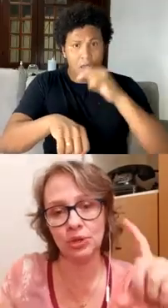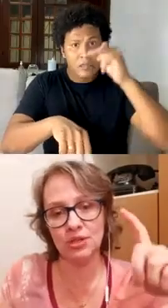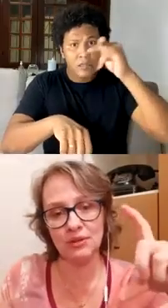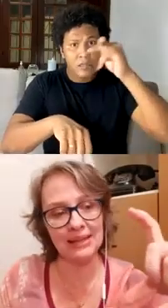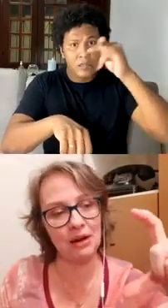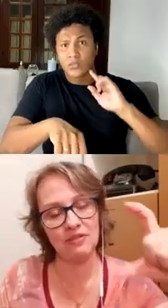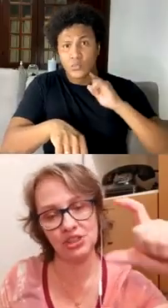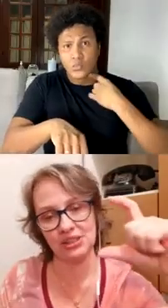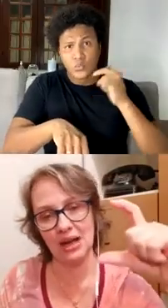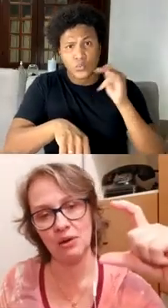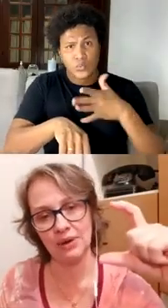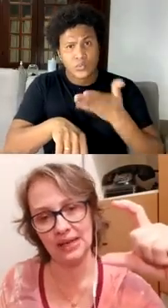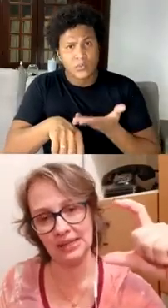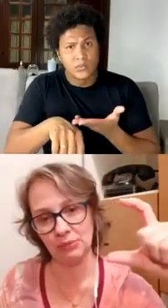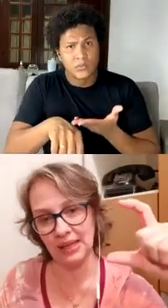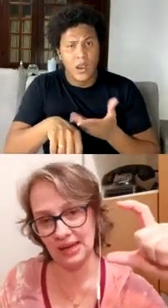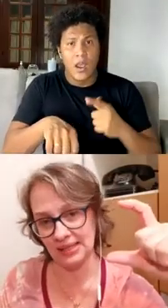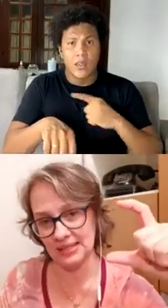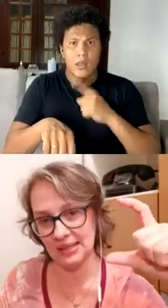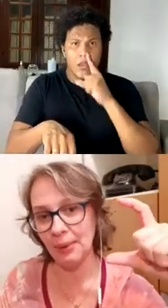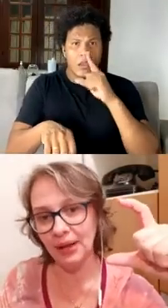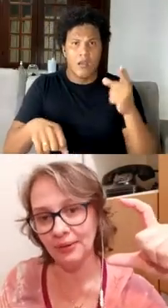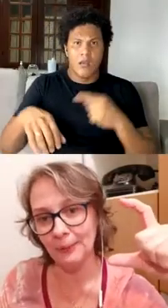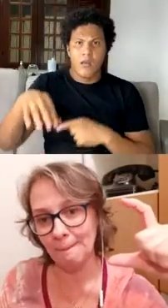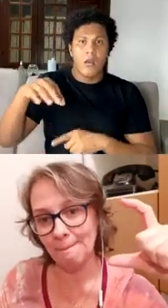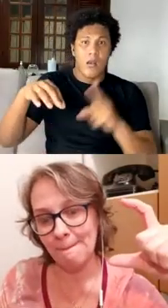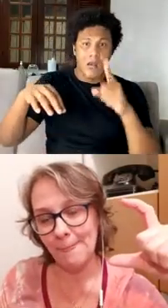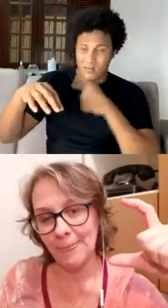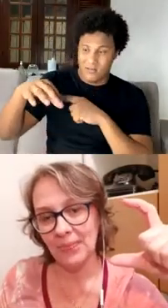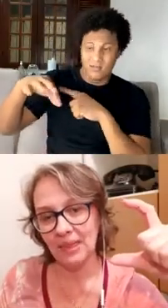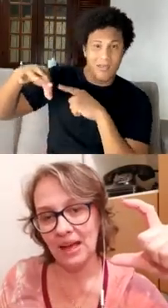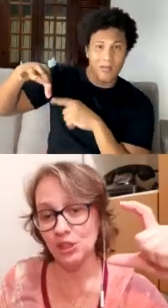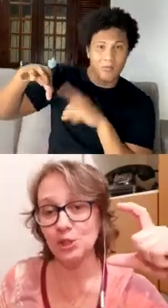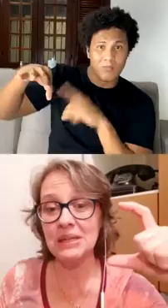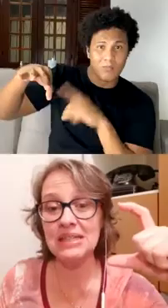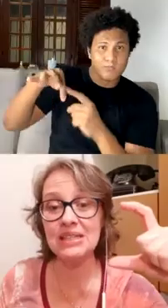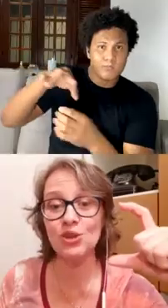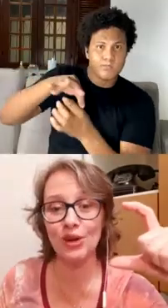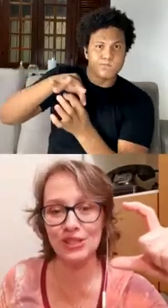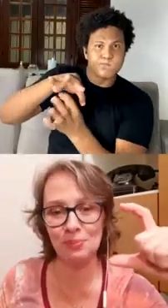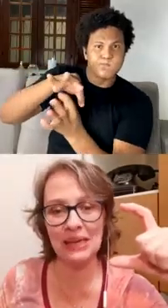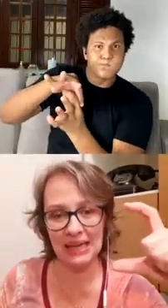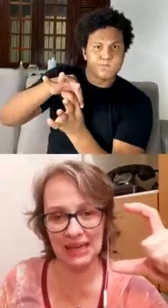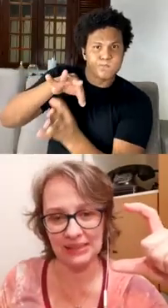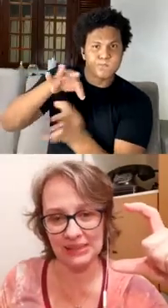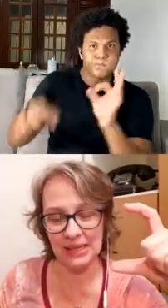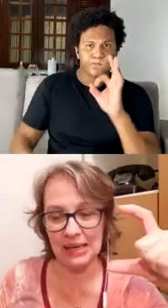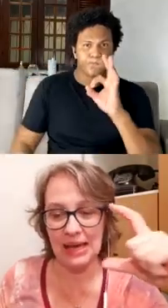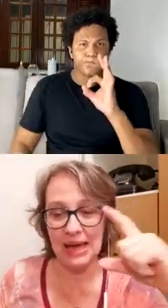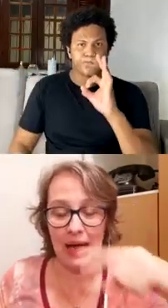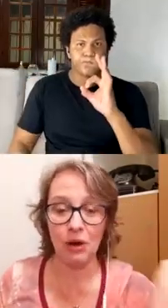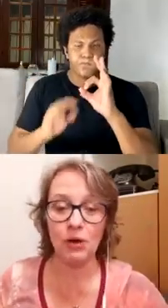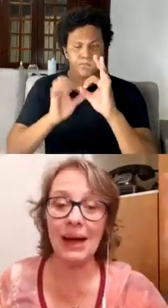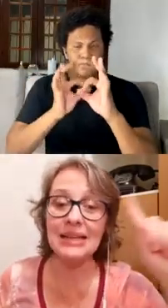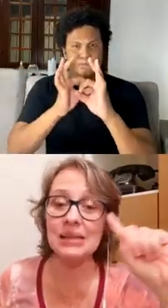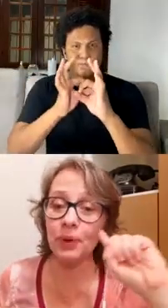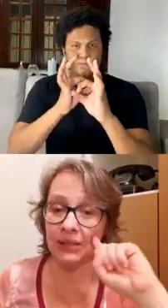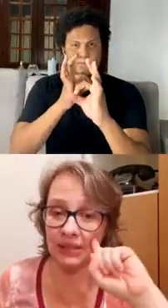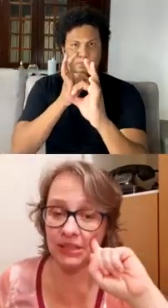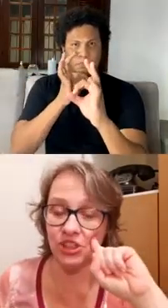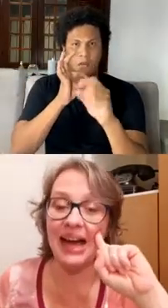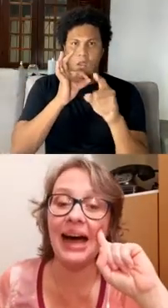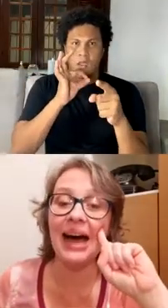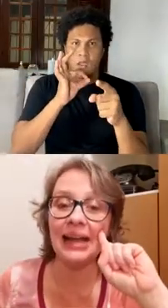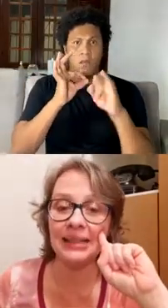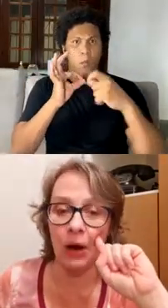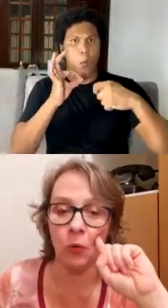O nosso canal vaginal, ele é desse tamanho. A gente precisa de coisas pequenas. Agora, o mais